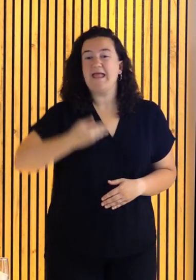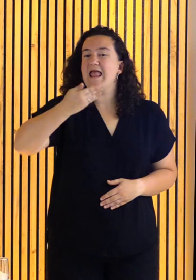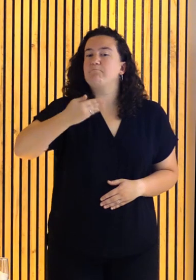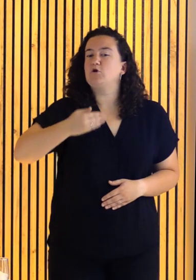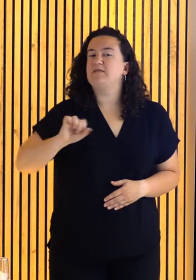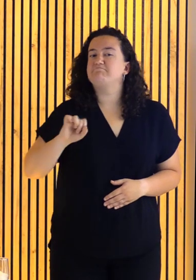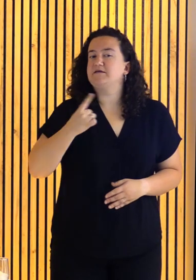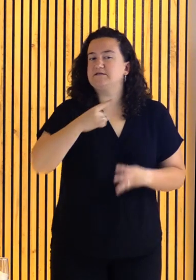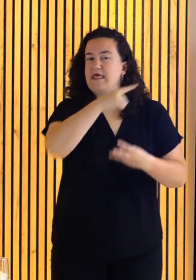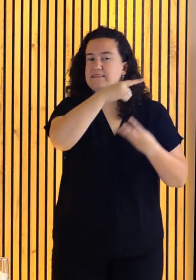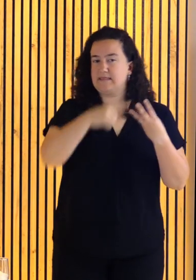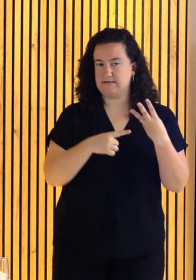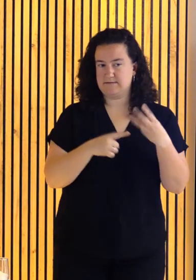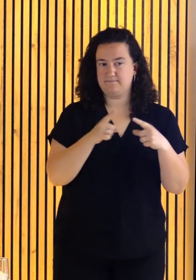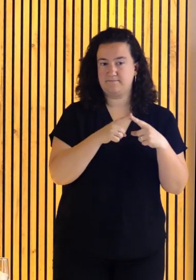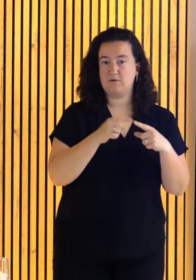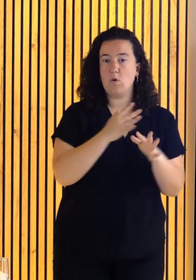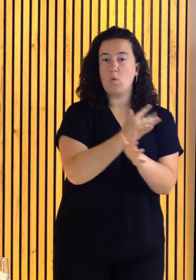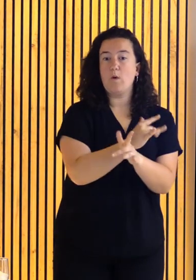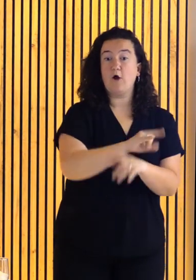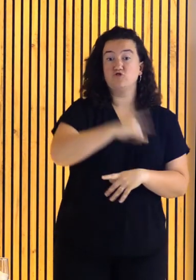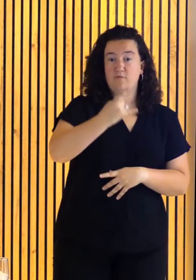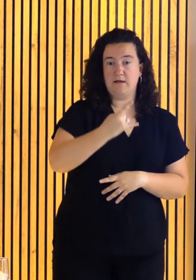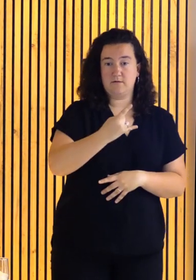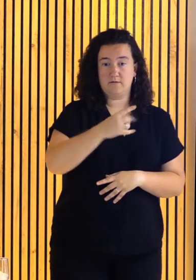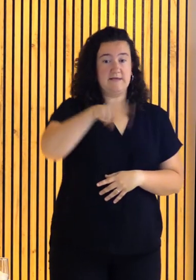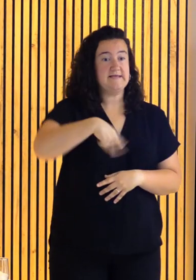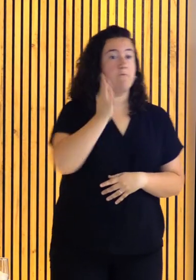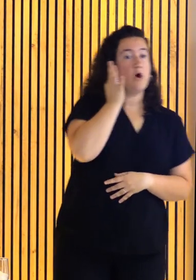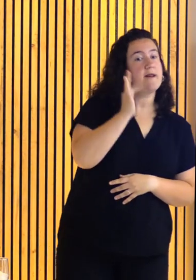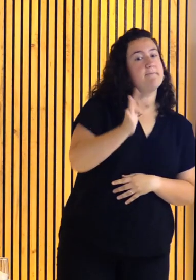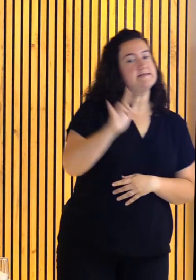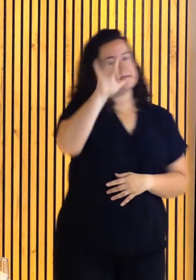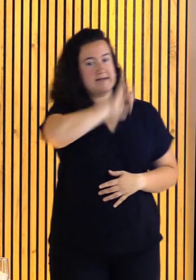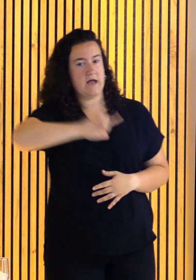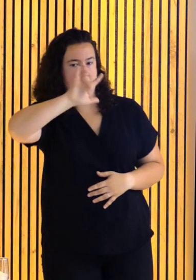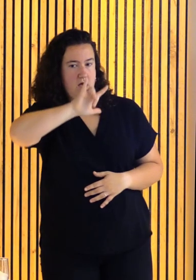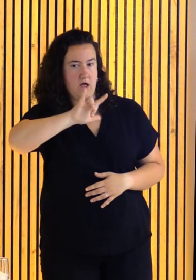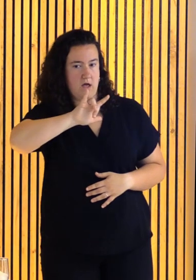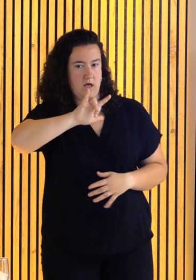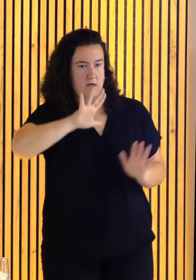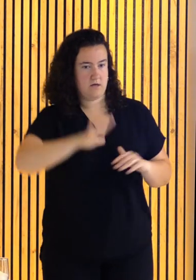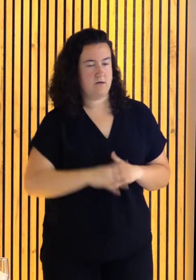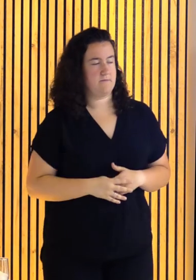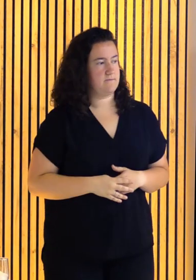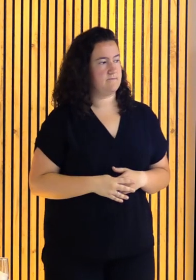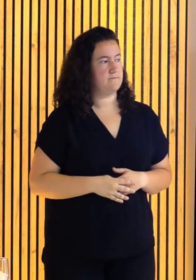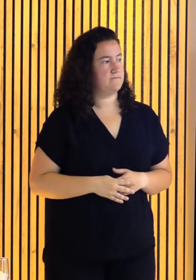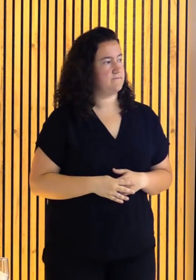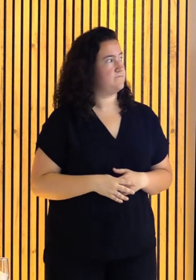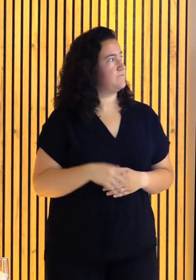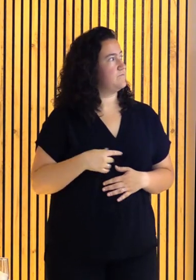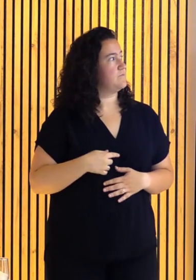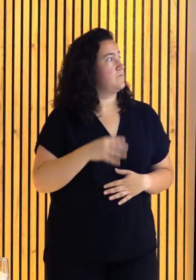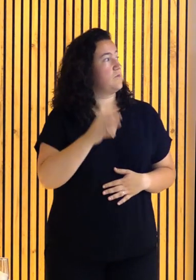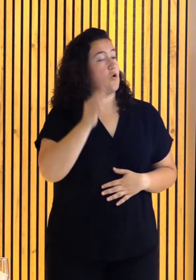bai? Lehendabizikoa, joko bikoitza, beltza eta emakume izatea. Frances Billen saiakera bada. Hirugarren munduko